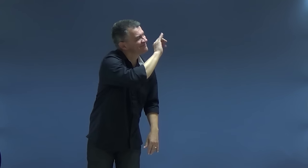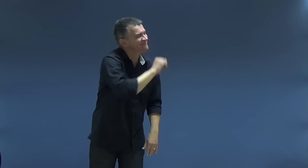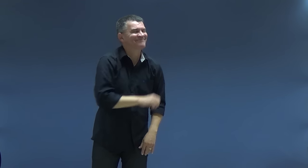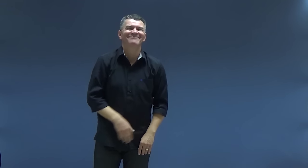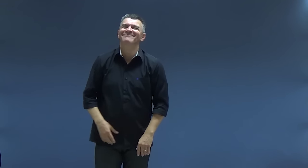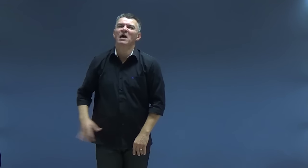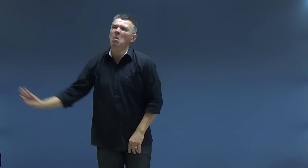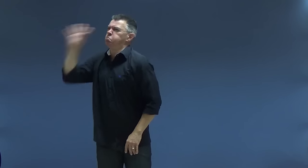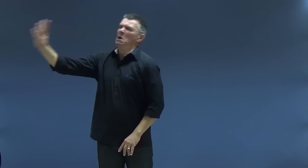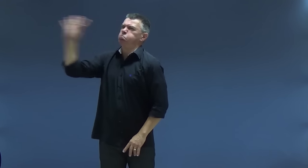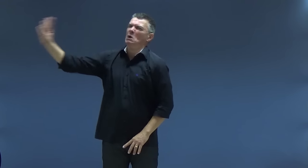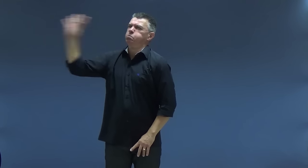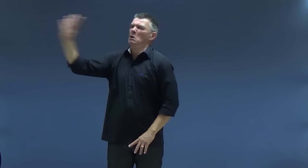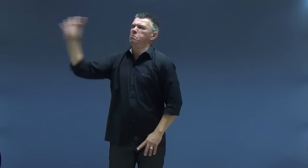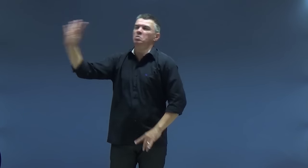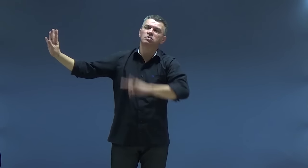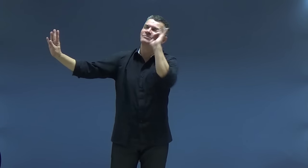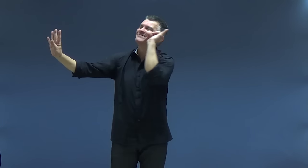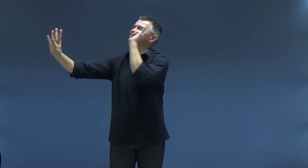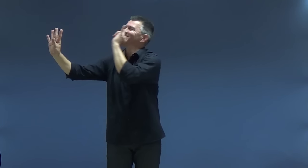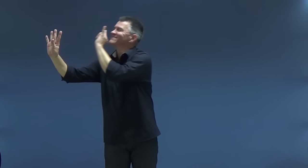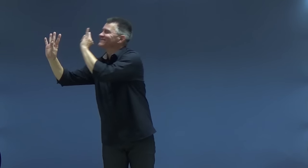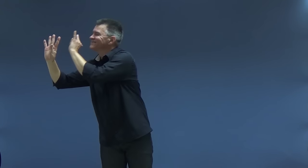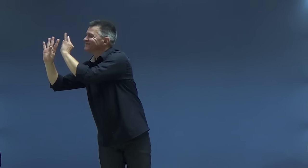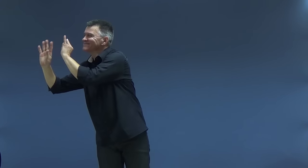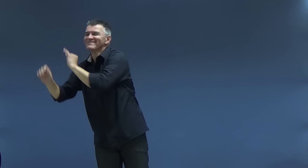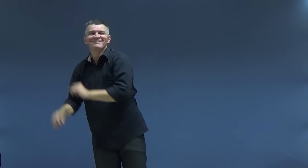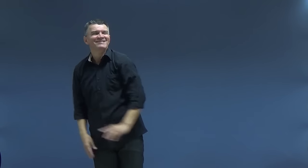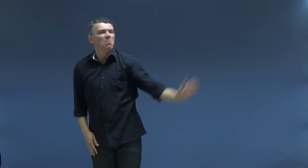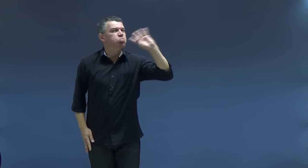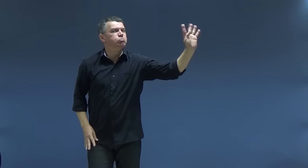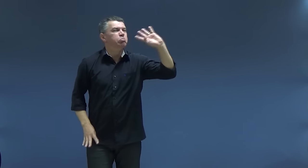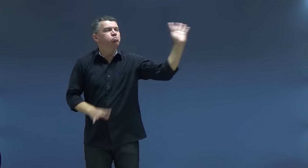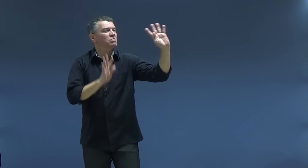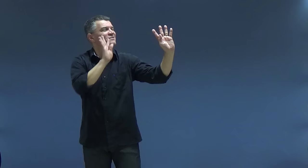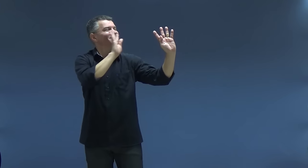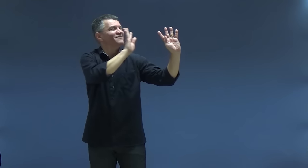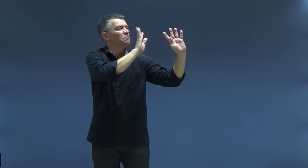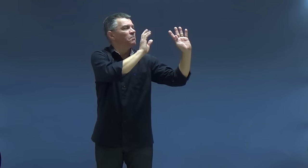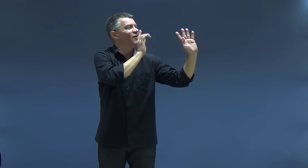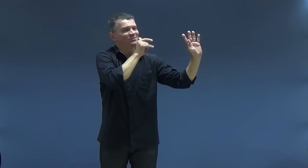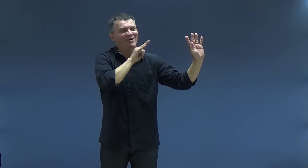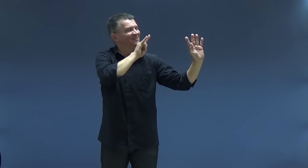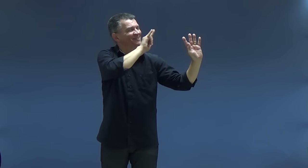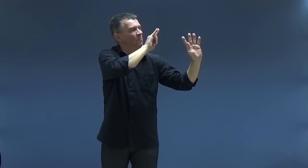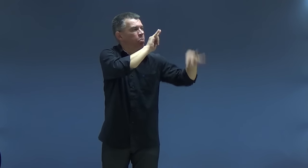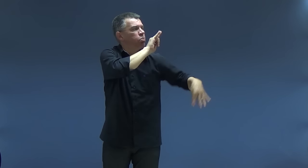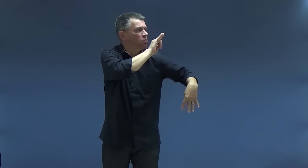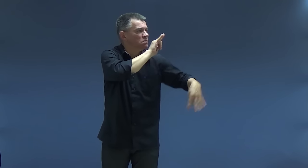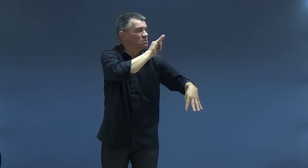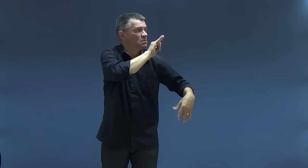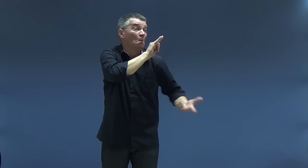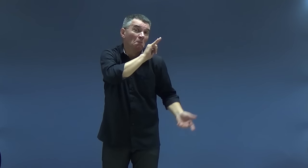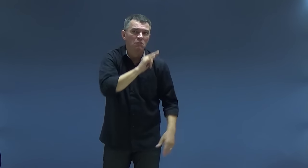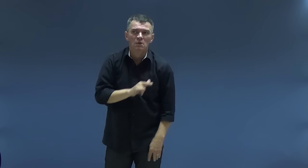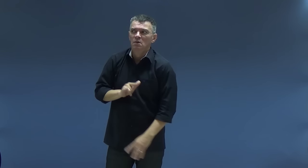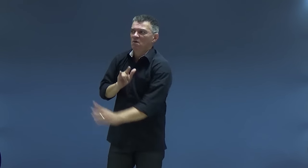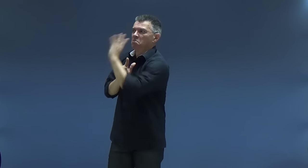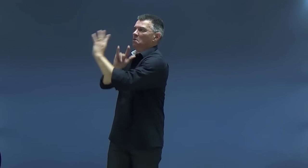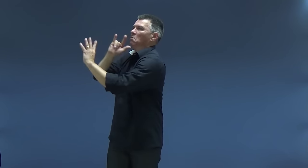né? Escolha tanta coisa em você, você amo você. E fala coisas dessas, amo você, né? Aí a pessoa vai olhar, nossa,